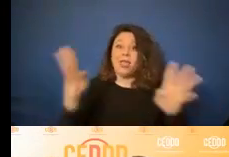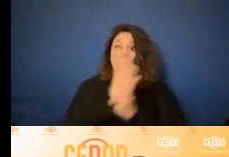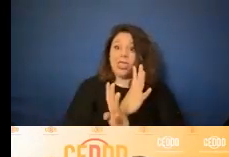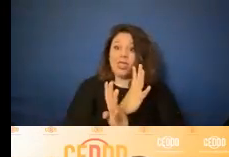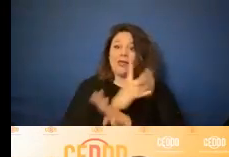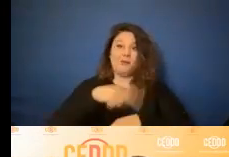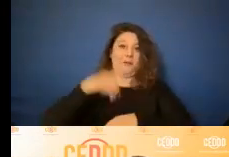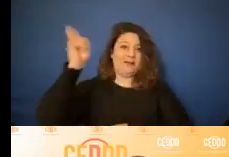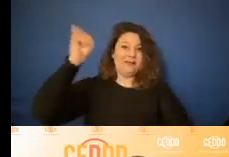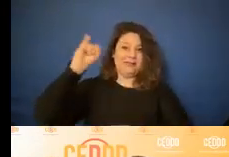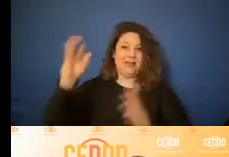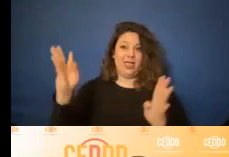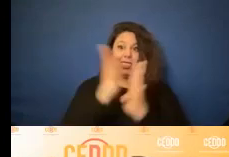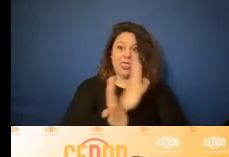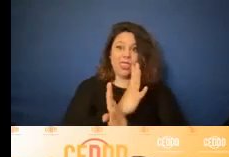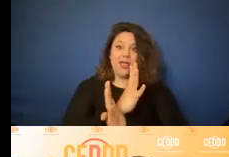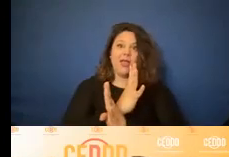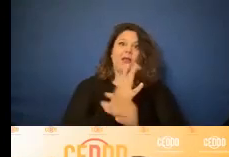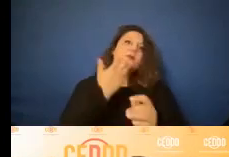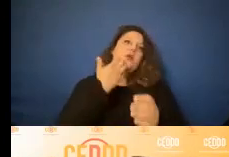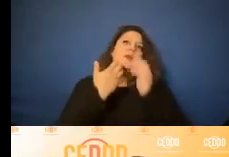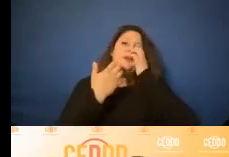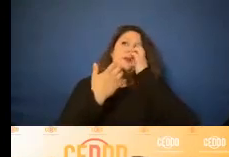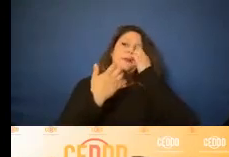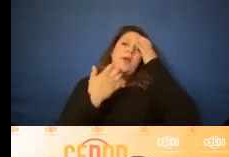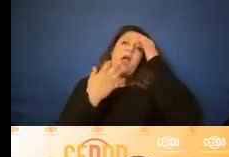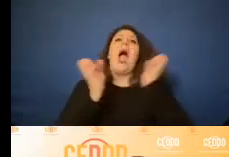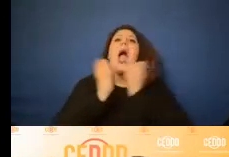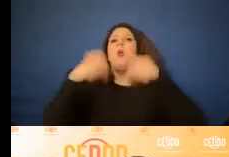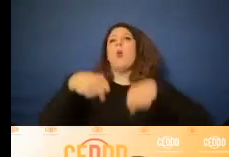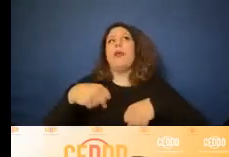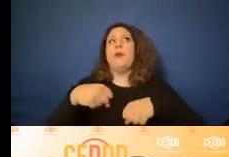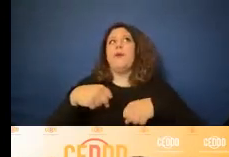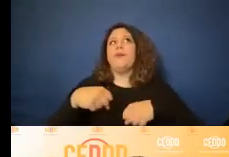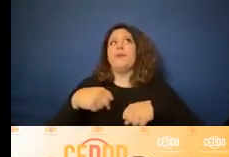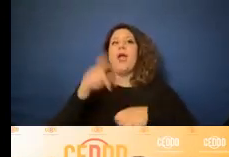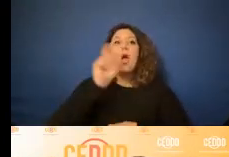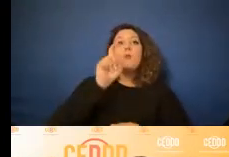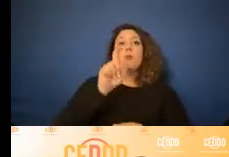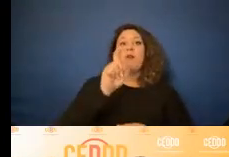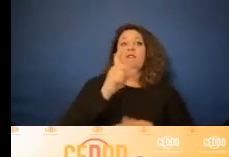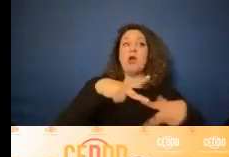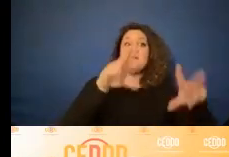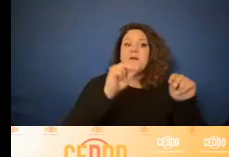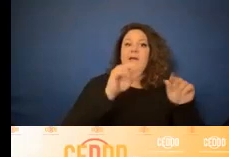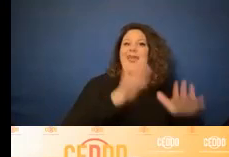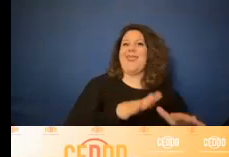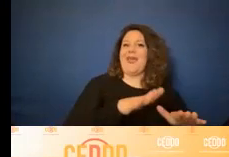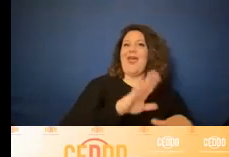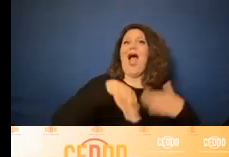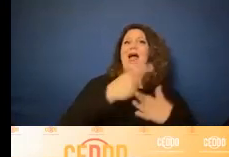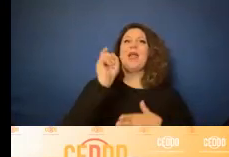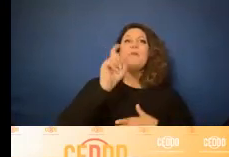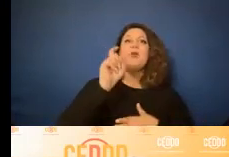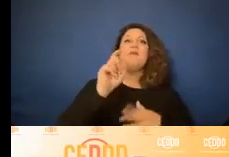el profesor saliente se quede hasta que llegue el profesor entrante. Ya sé que organizativamente a veces es un poco complejo lo que digo, porque yo digo